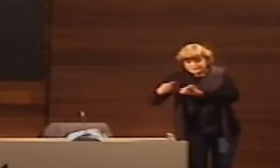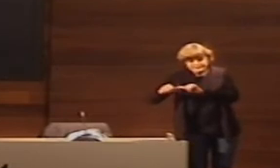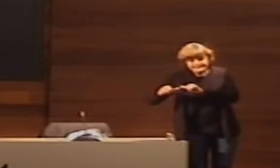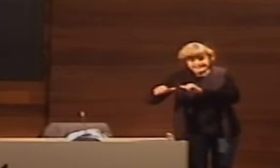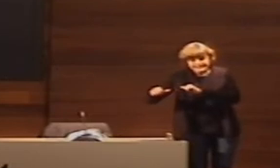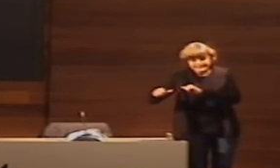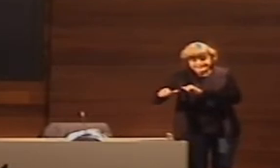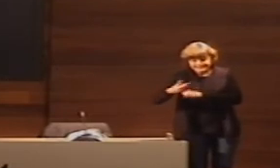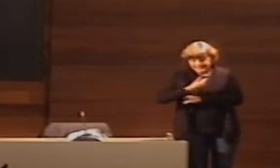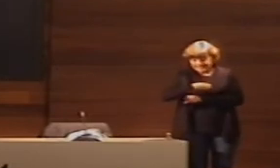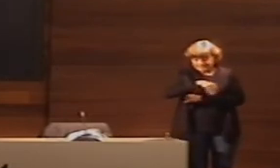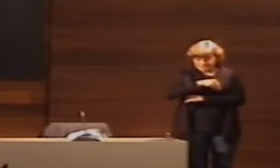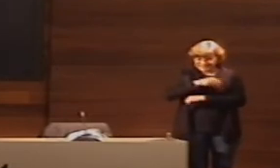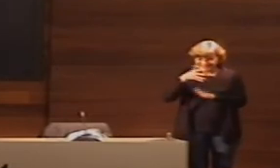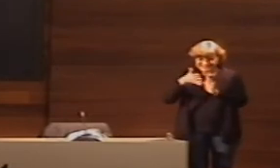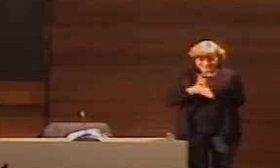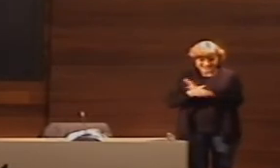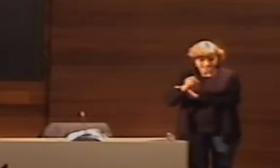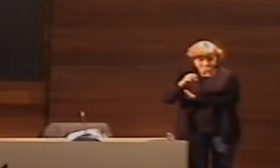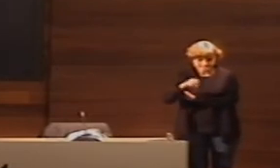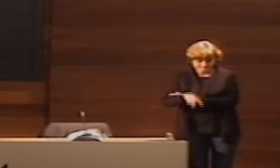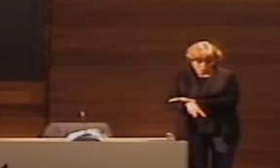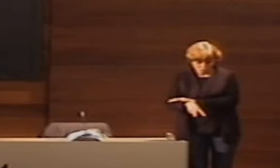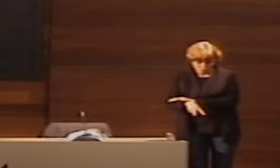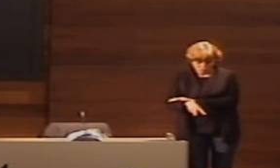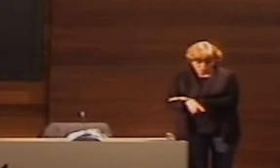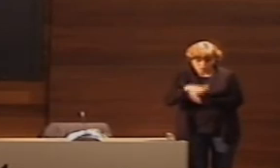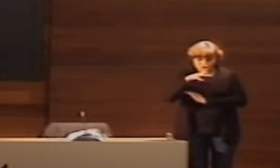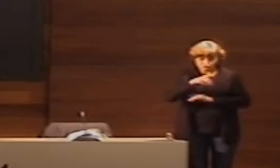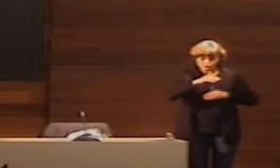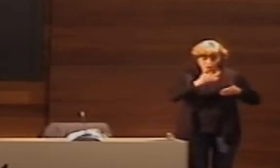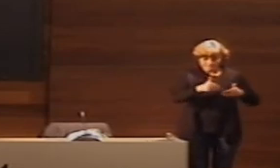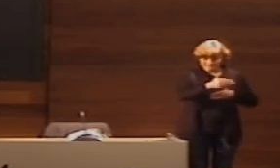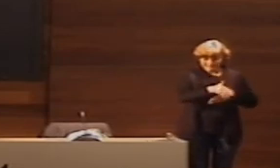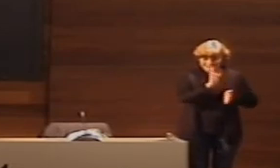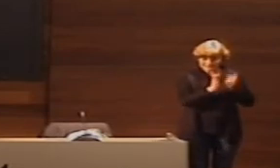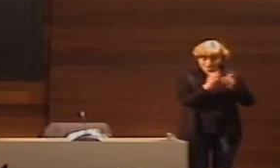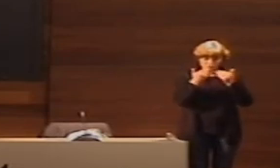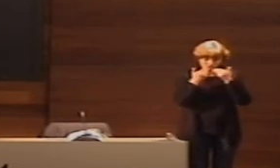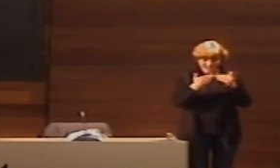esto para España es una losa tremenda, porque estas plantas pierden en gran medida su sentido, ¿no?